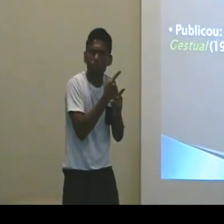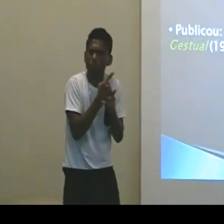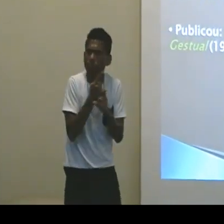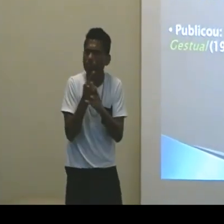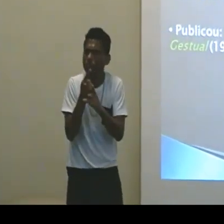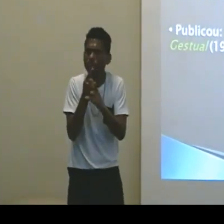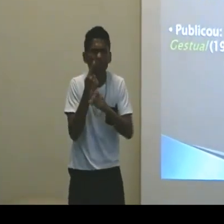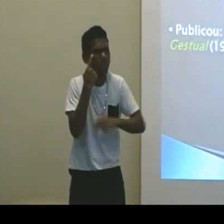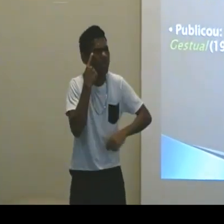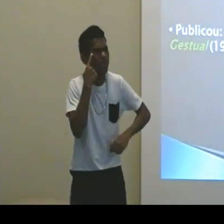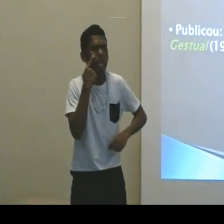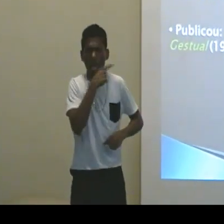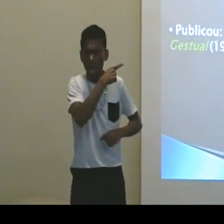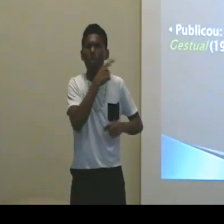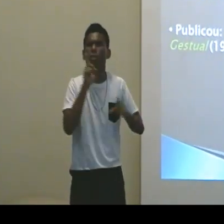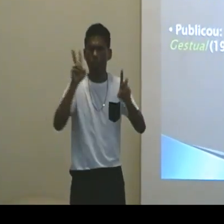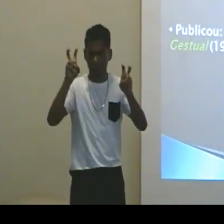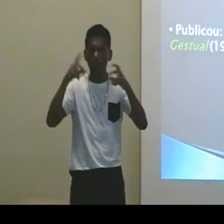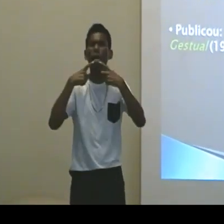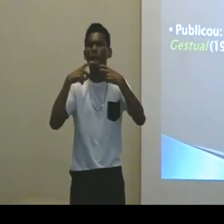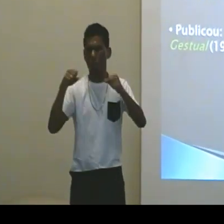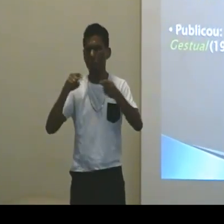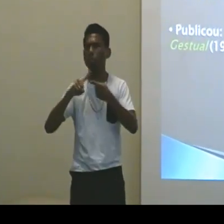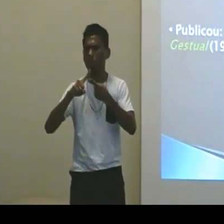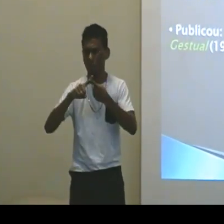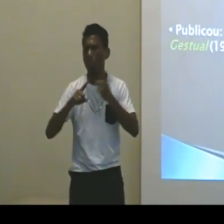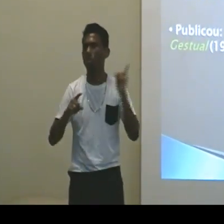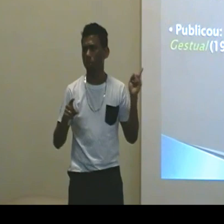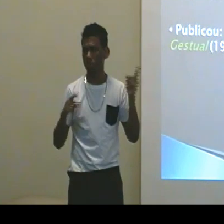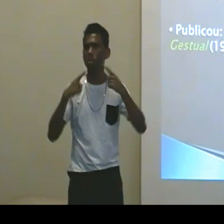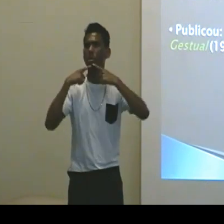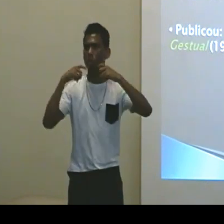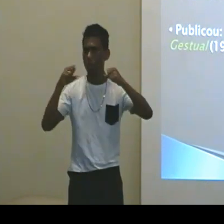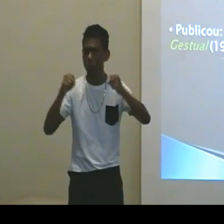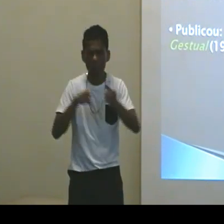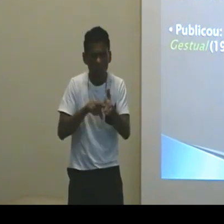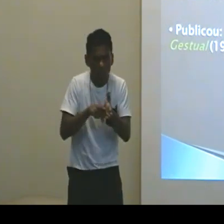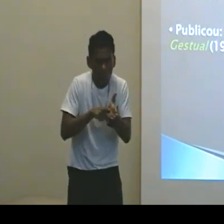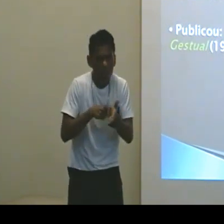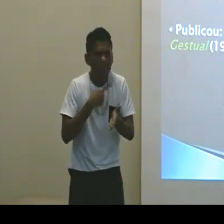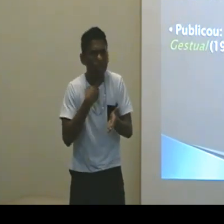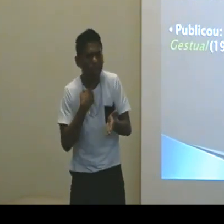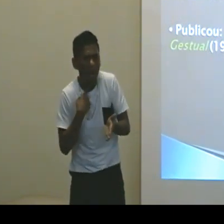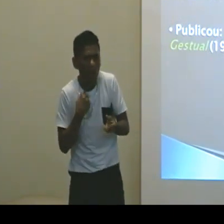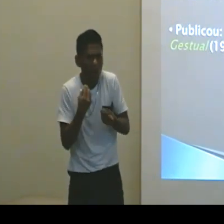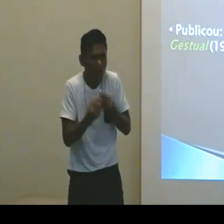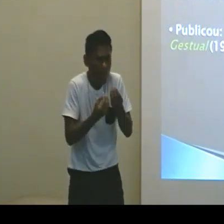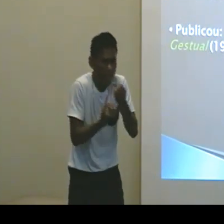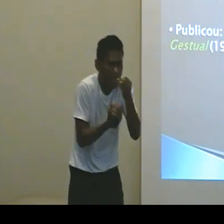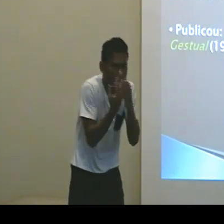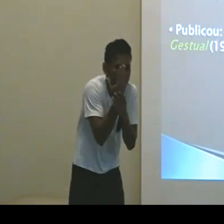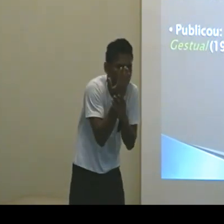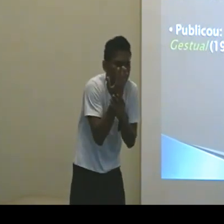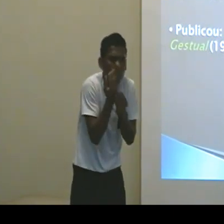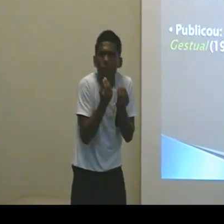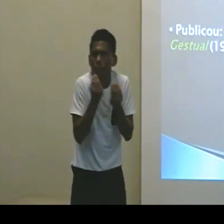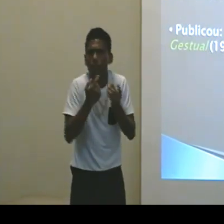Começou a fazer estudos a respeito das línguas de sinais. Ele é linguista também. E ele começou a